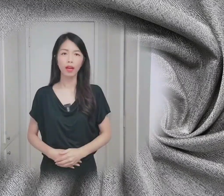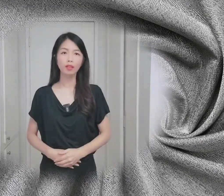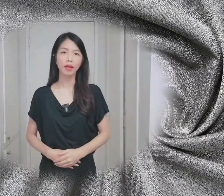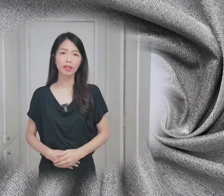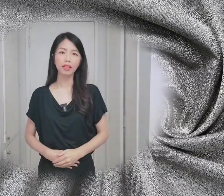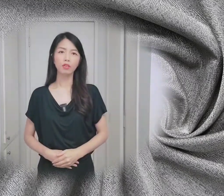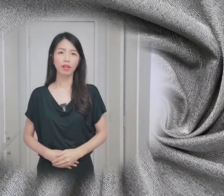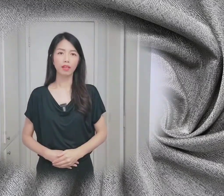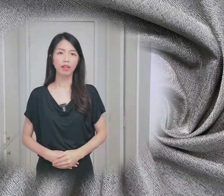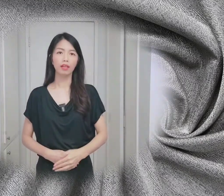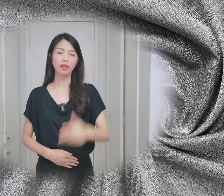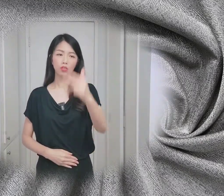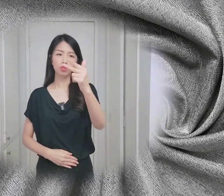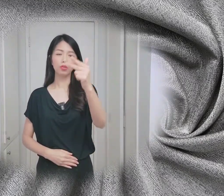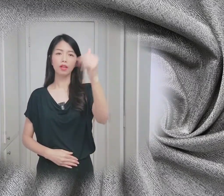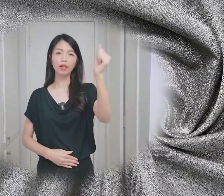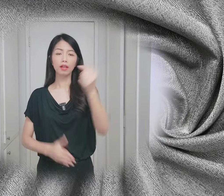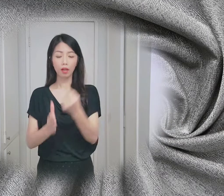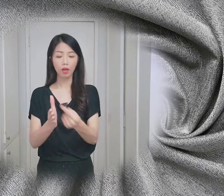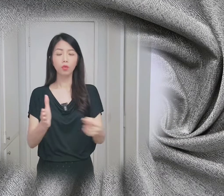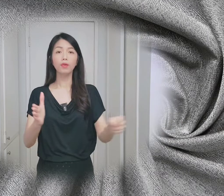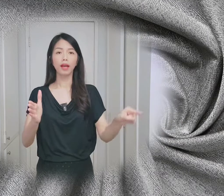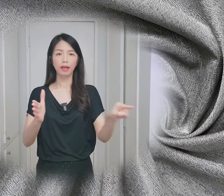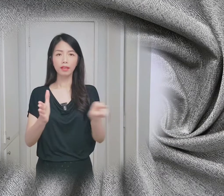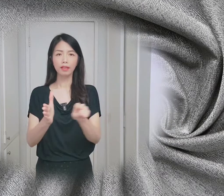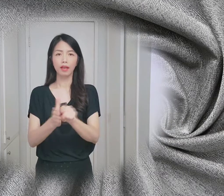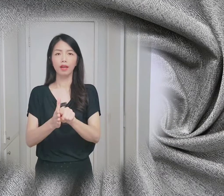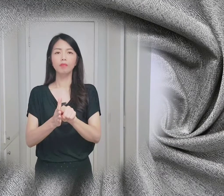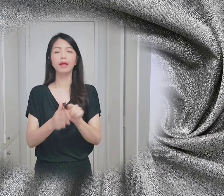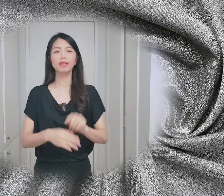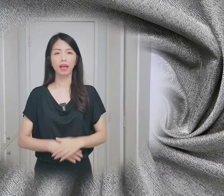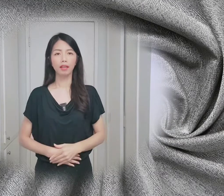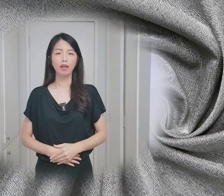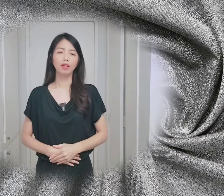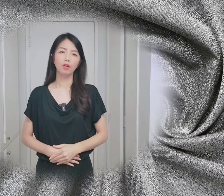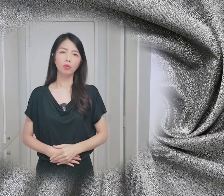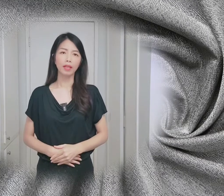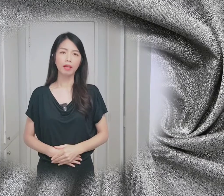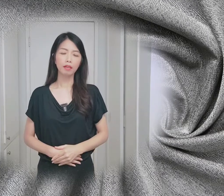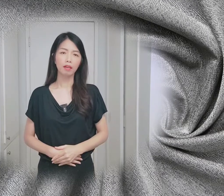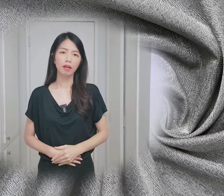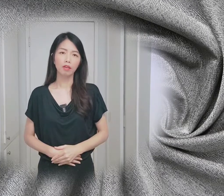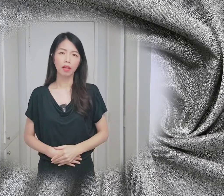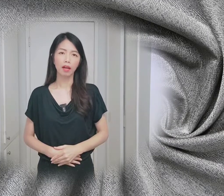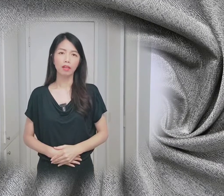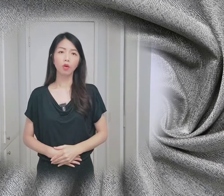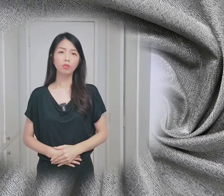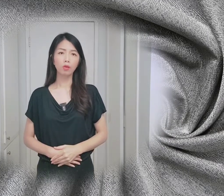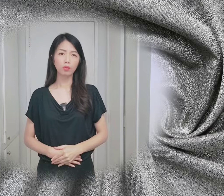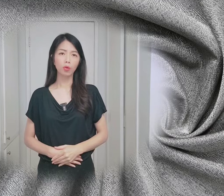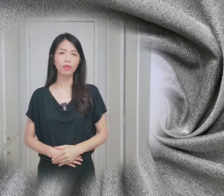주를 위한 만찬이 되리니. 주를 위한 만찬. 여기서 만찬을